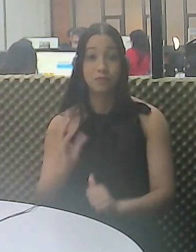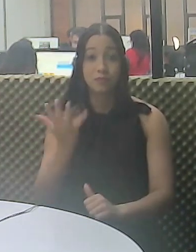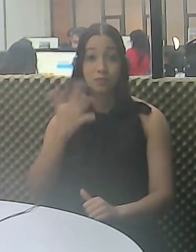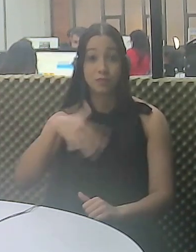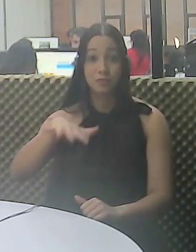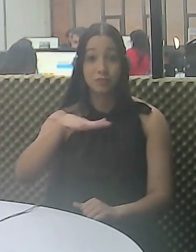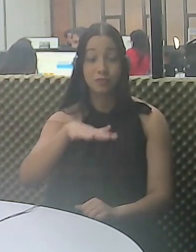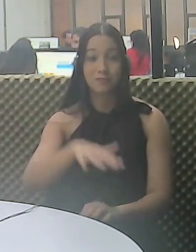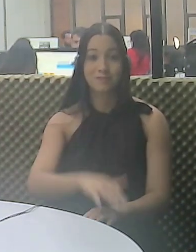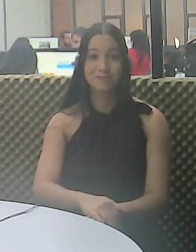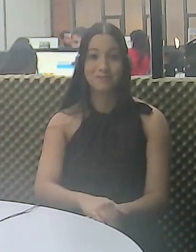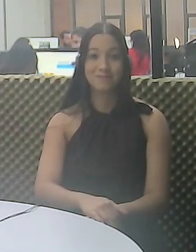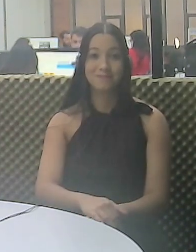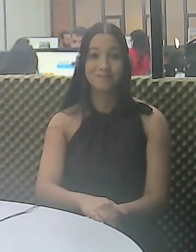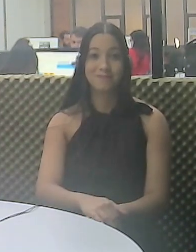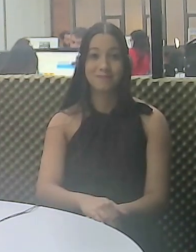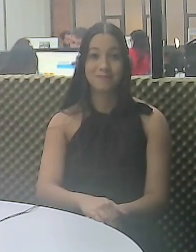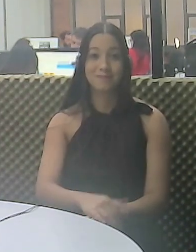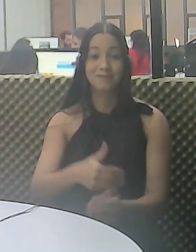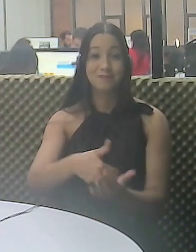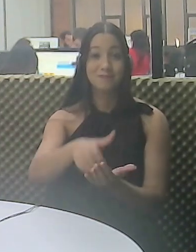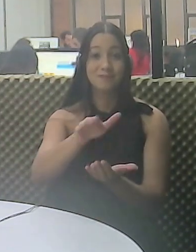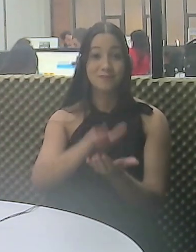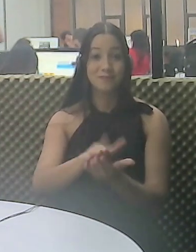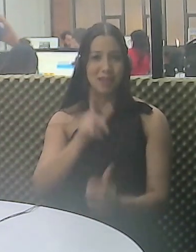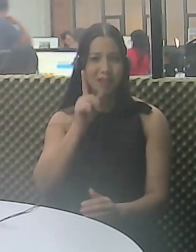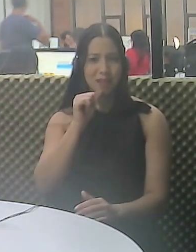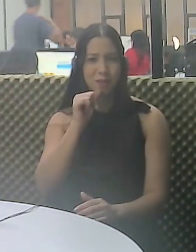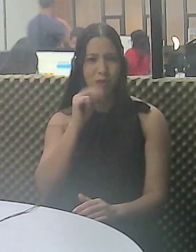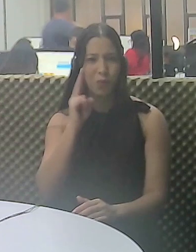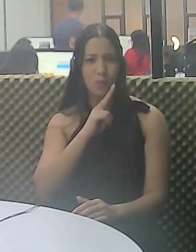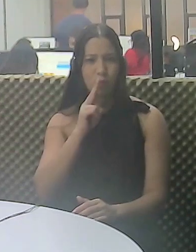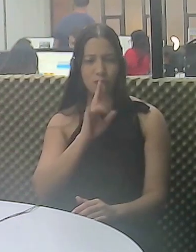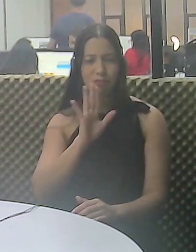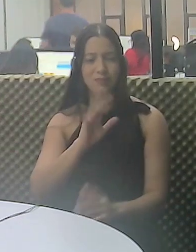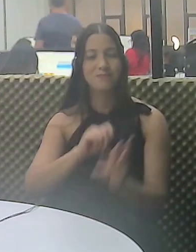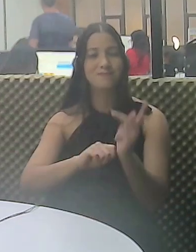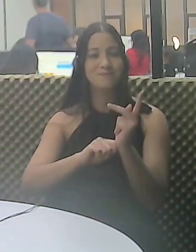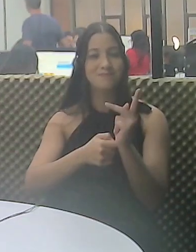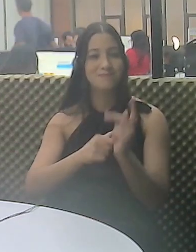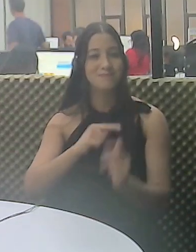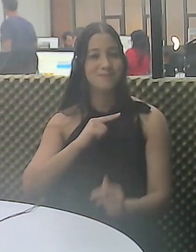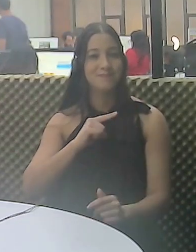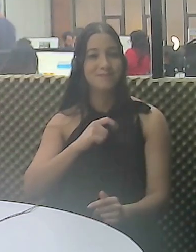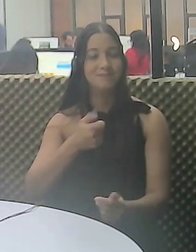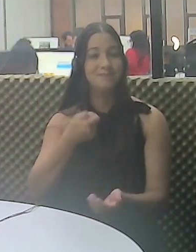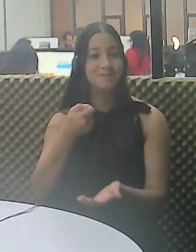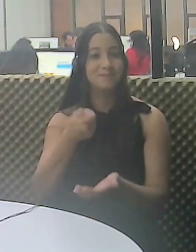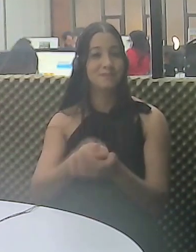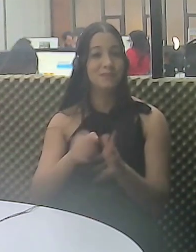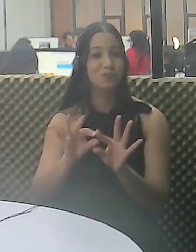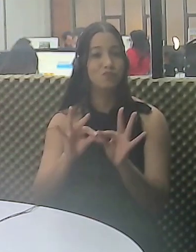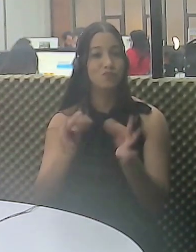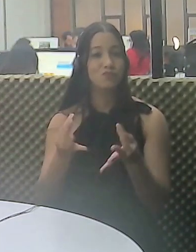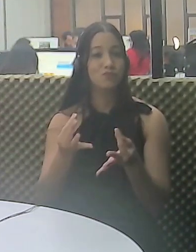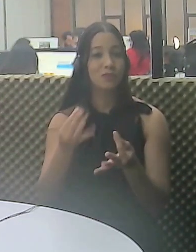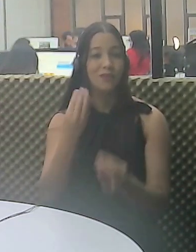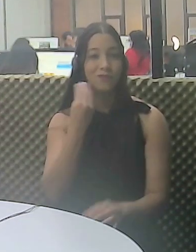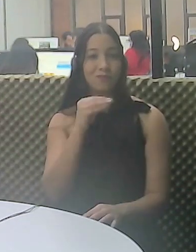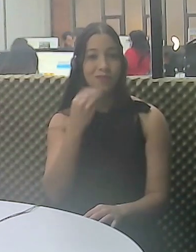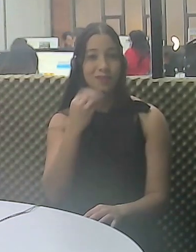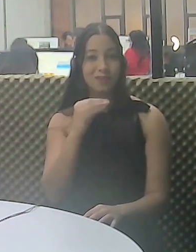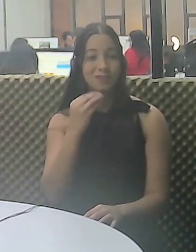local. Conta do Demai sem corre? Agora tem o Pix do Demai. Você paga sua conta do jeito mais simples e